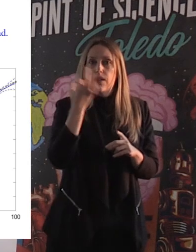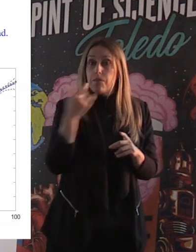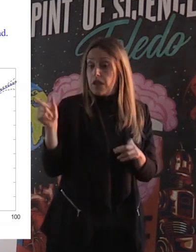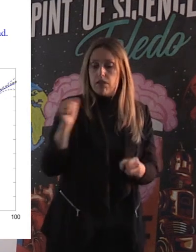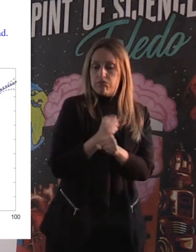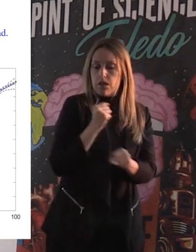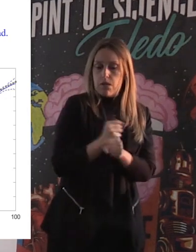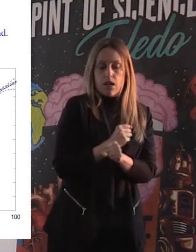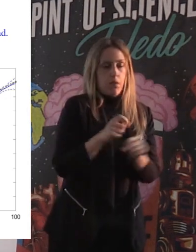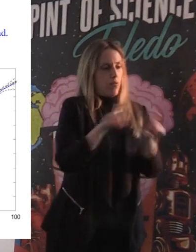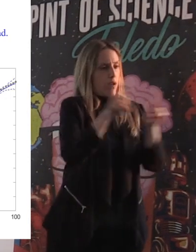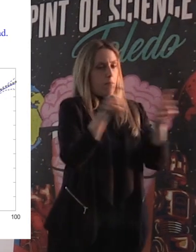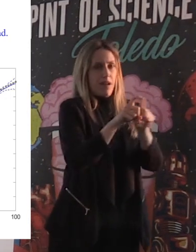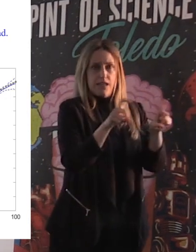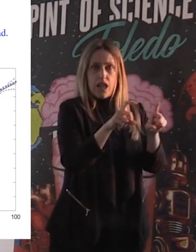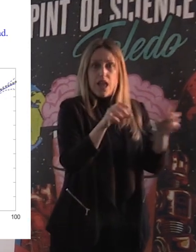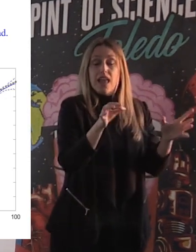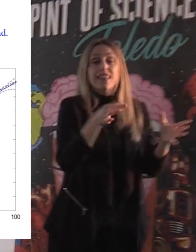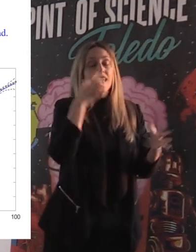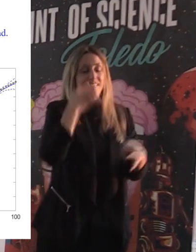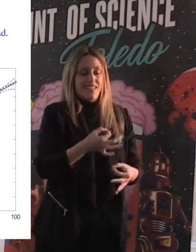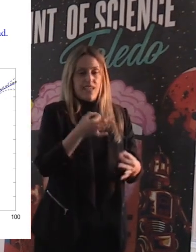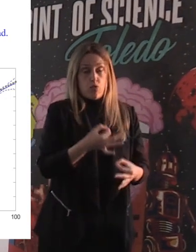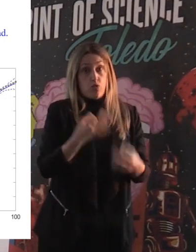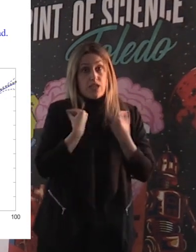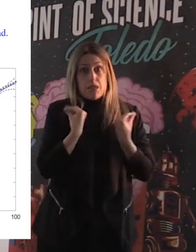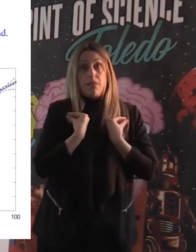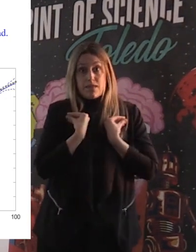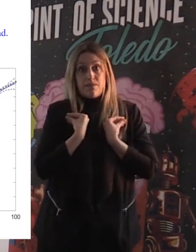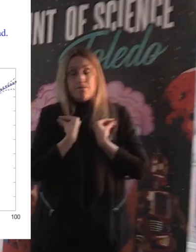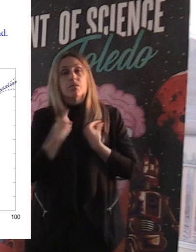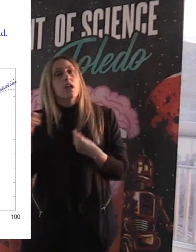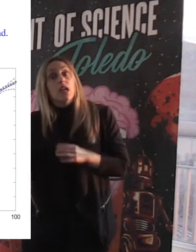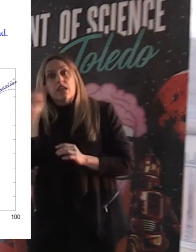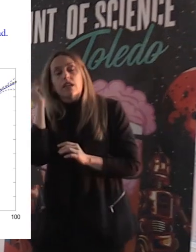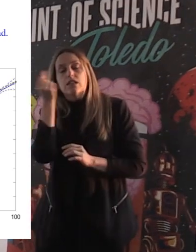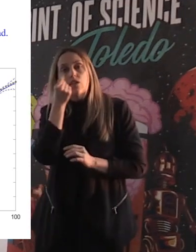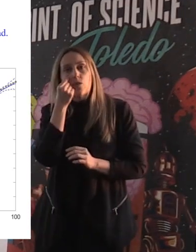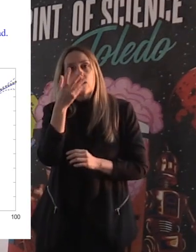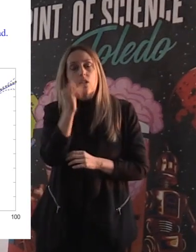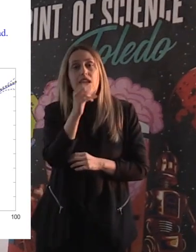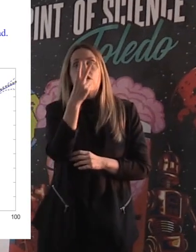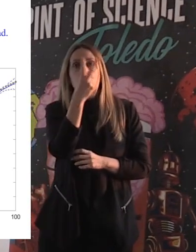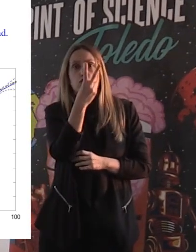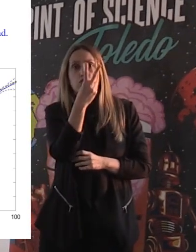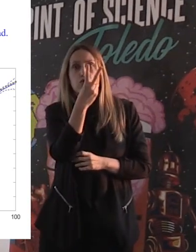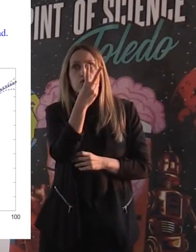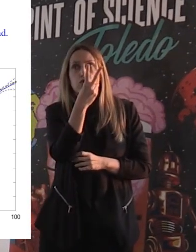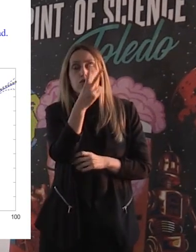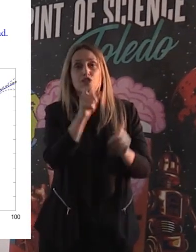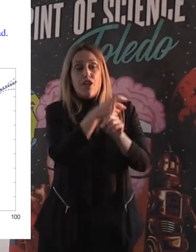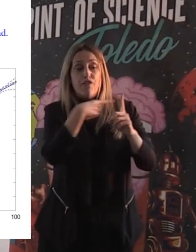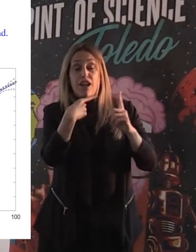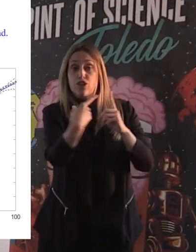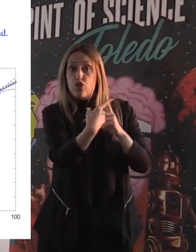una compañía de seguros de vida entonces. Y él descubrió que hay dos fuentes de la muerte, dos